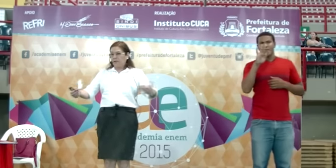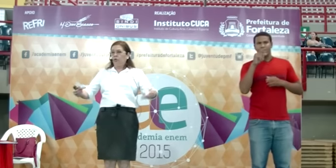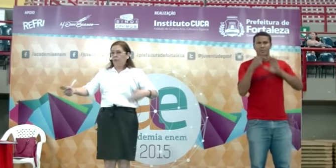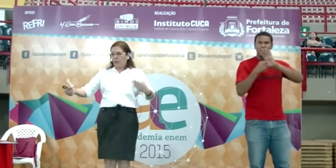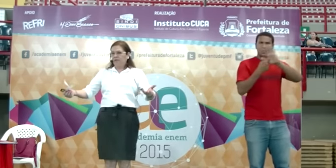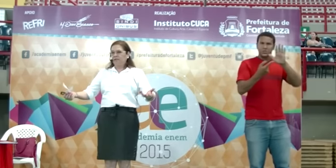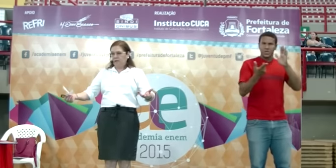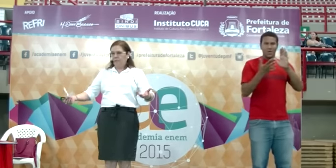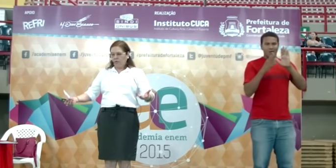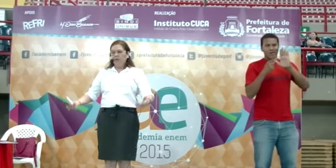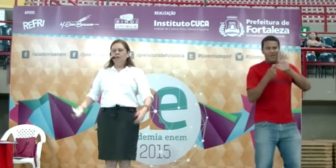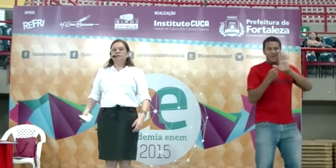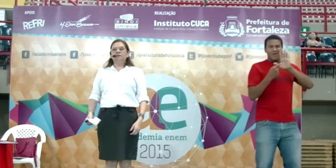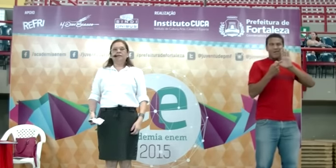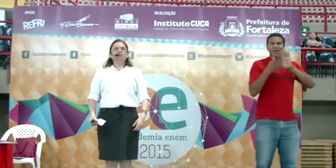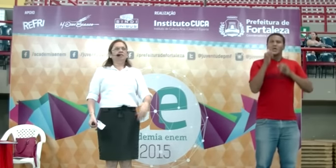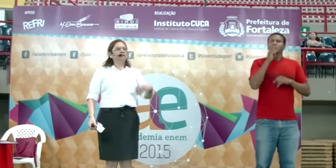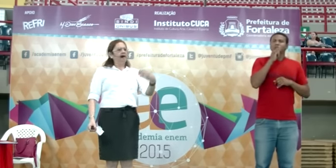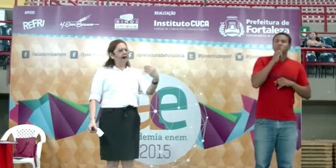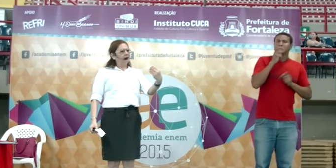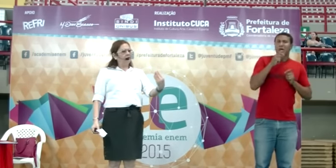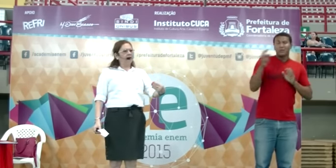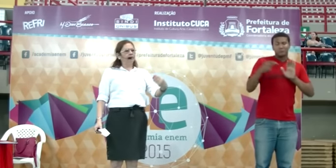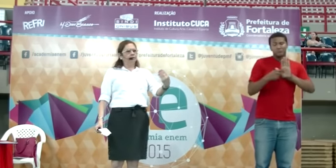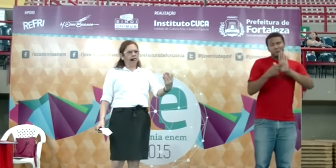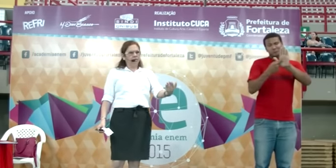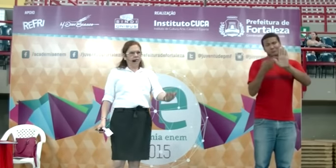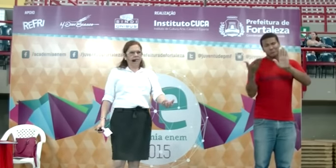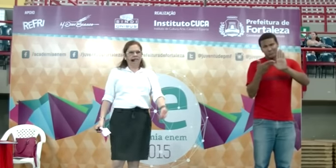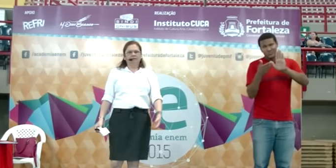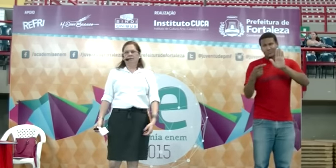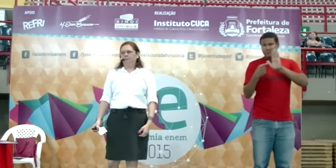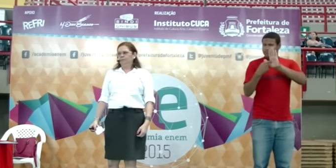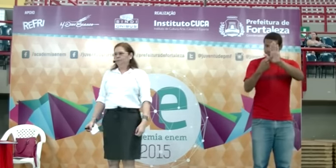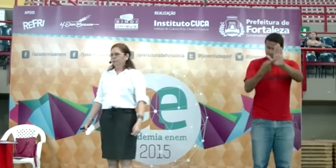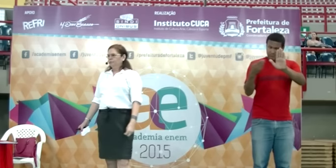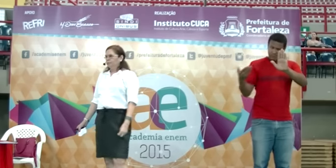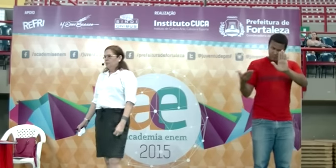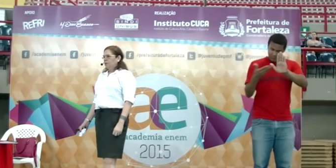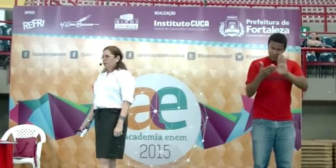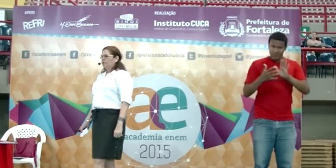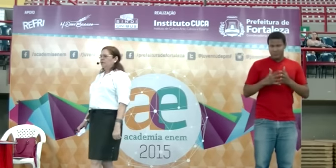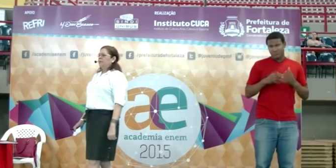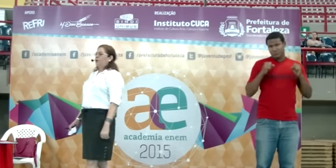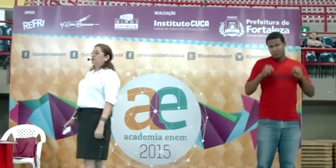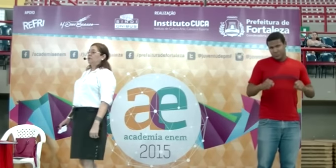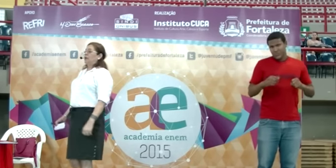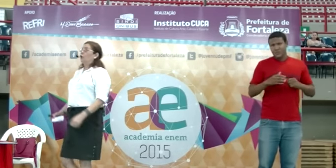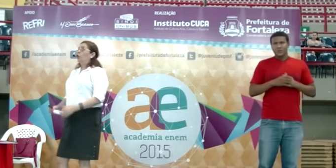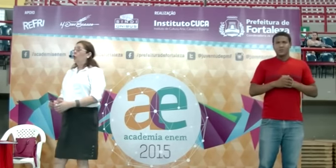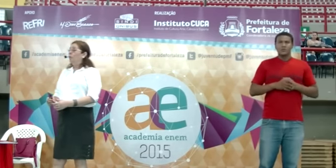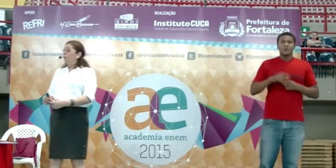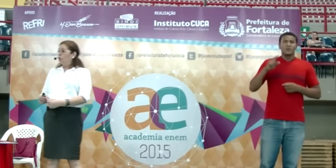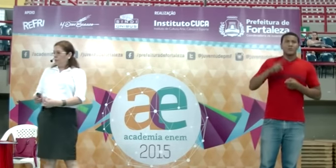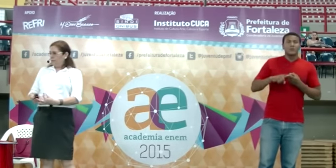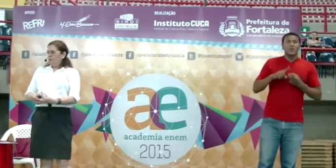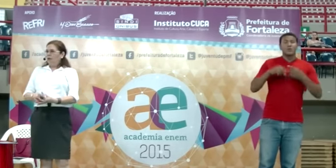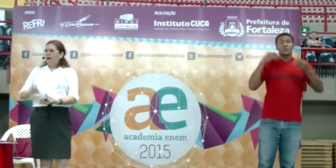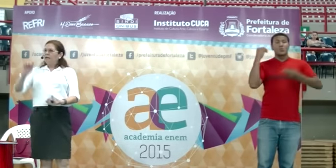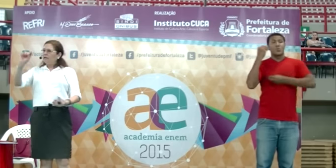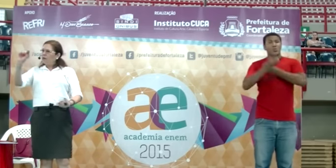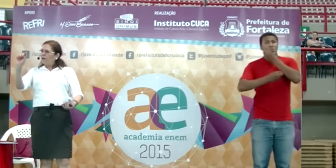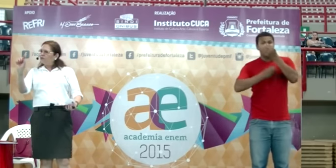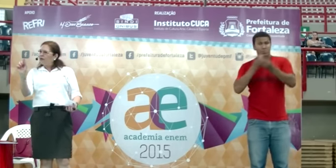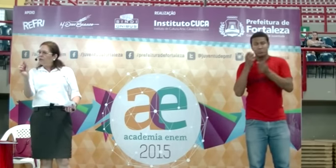você não quiser botar o nome por exemplo, você diz a efeito de ilustração. Você pode dizer